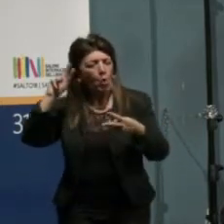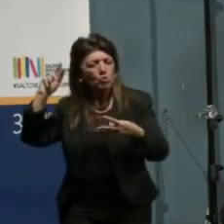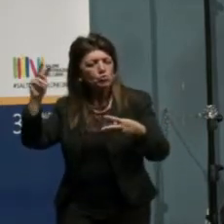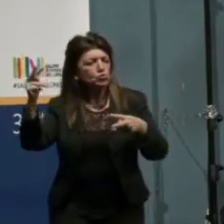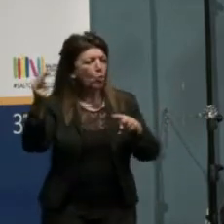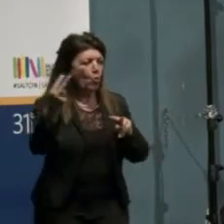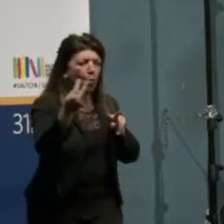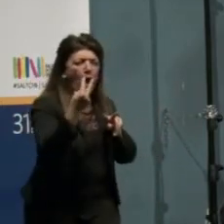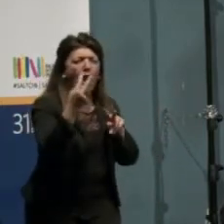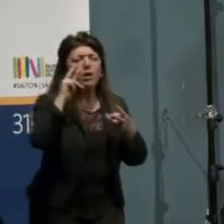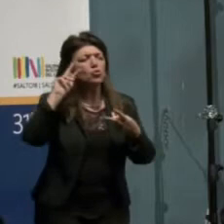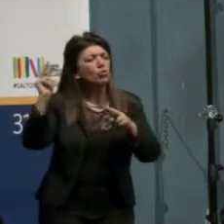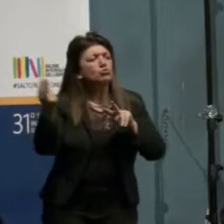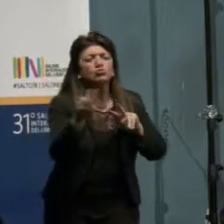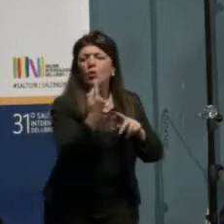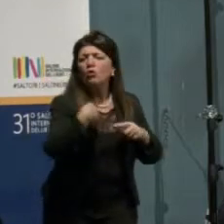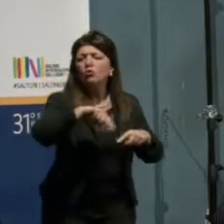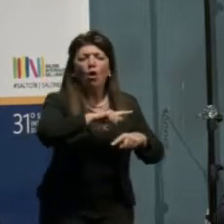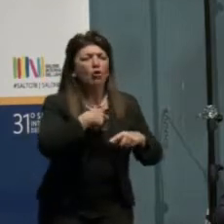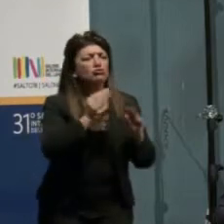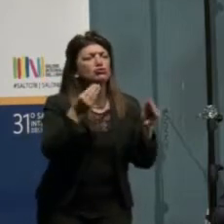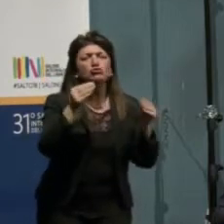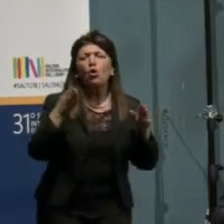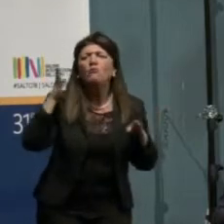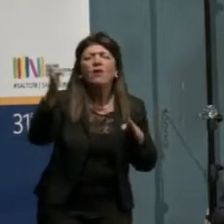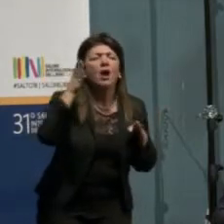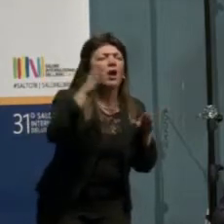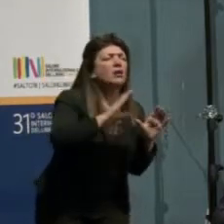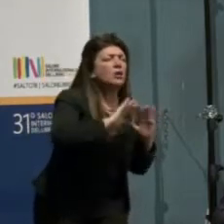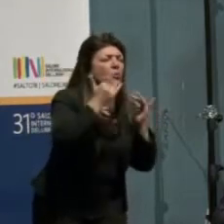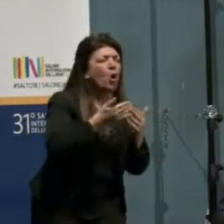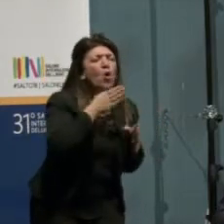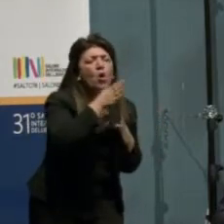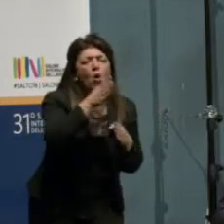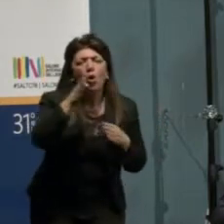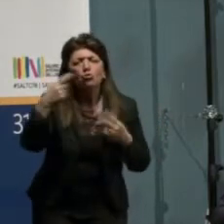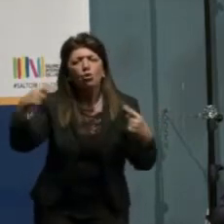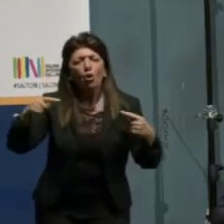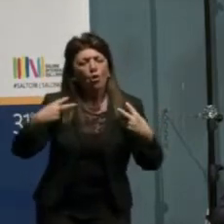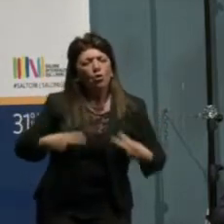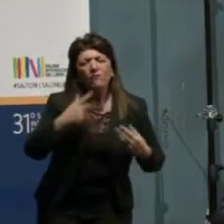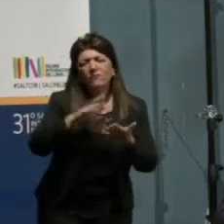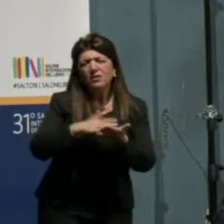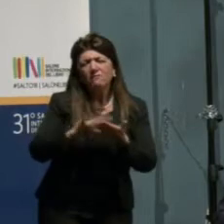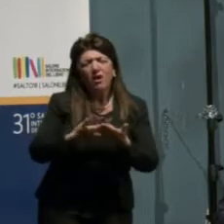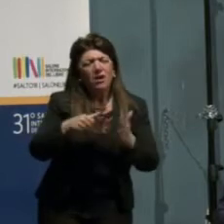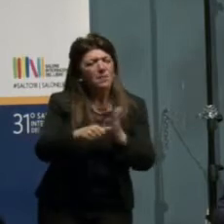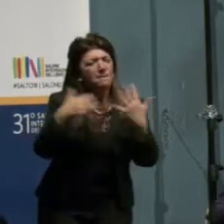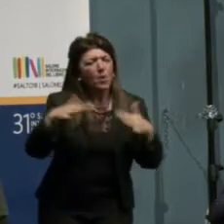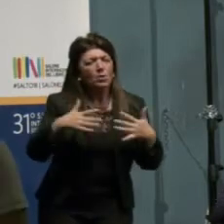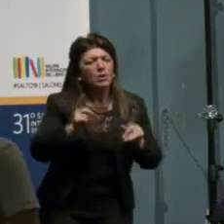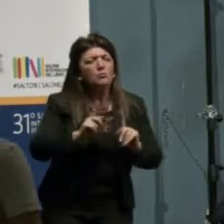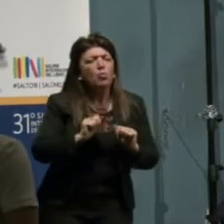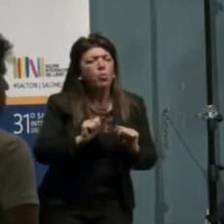prezioso lo sguardo dei nostri ragazzi che sono in giro per il mondo quanto è importante la loro vita e quanto non può essere così fragilmente